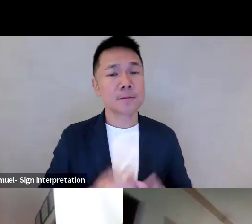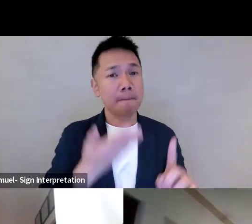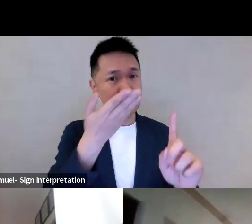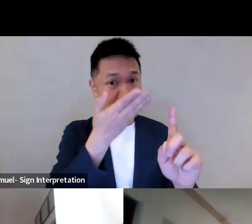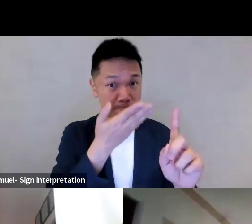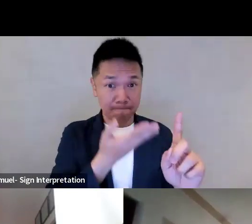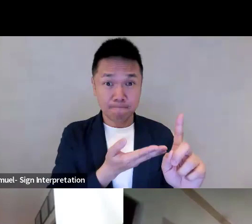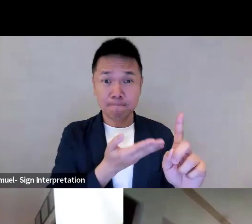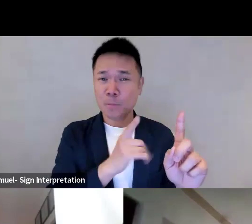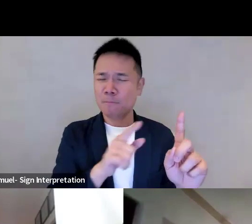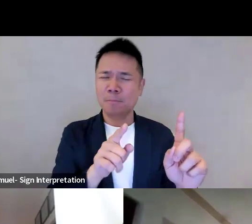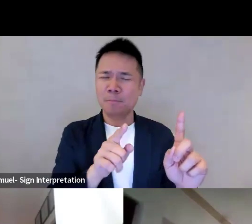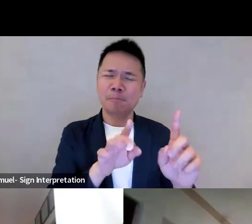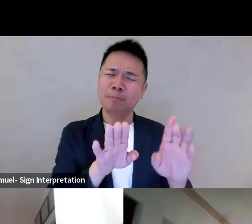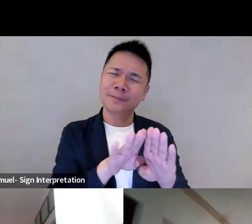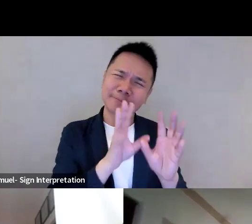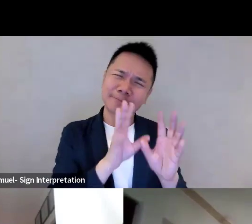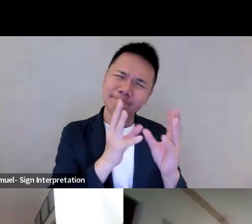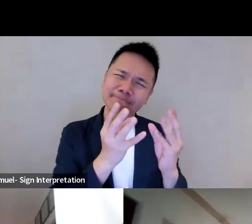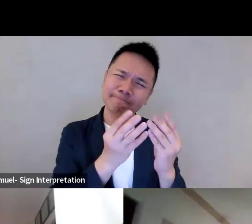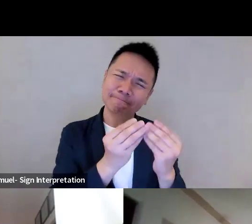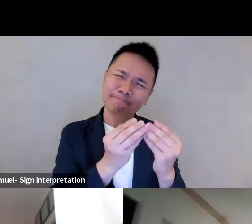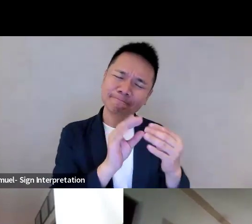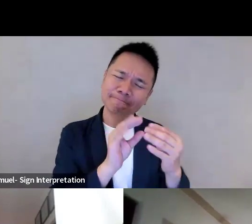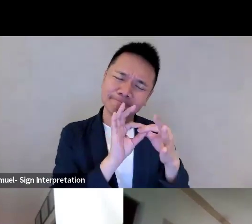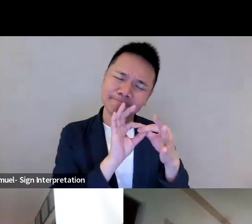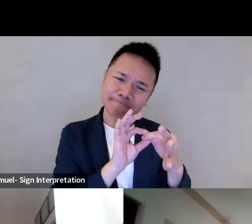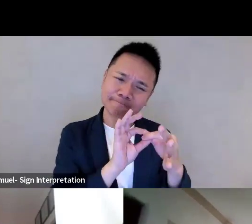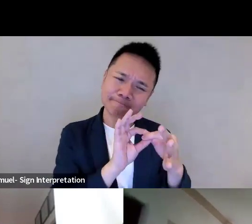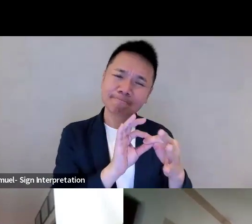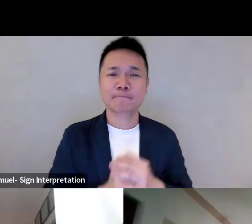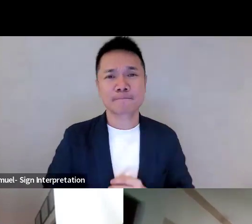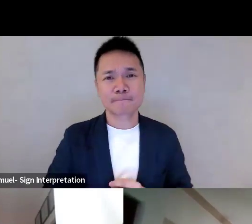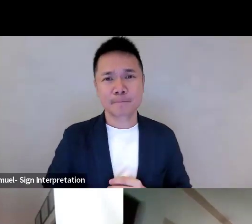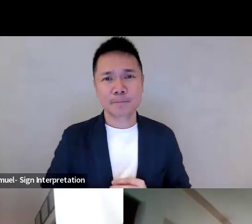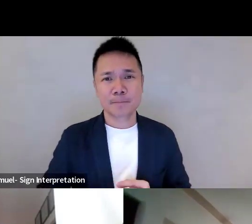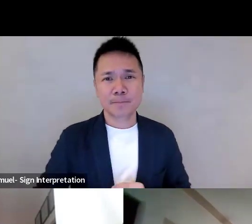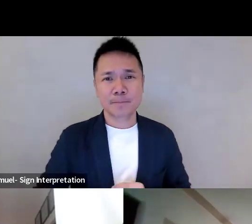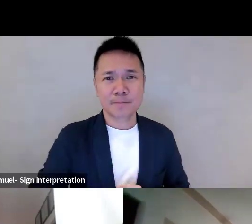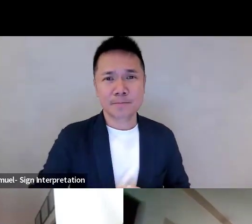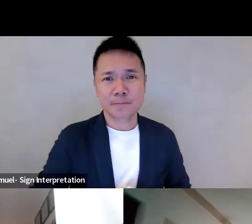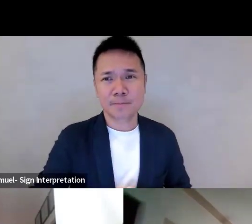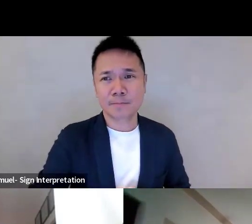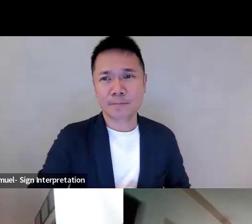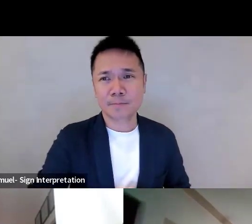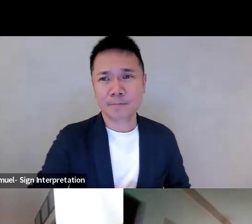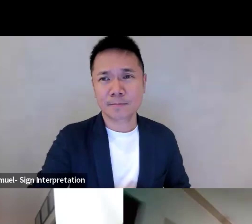强大的这个，他是最强大的这个团体哦。